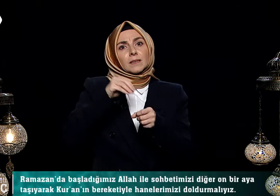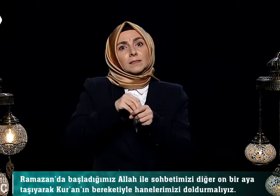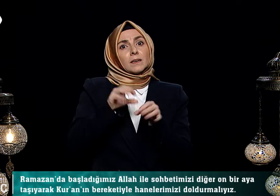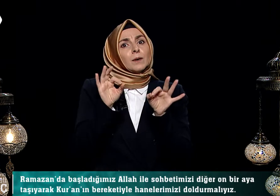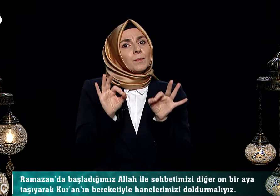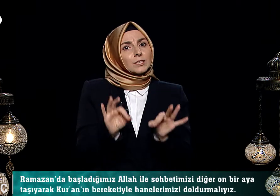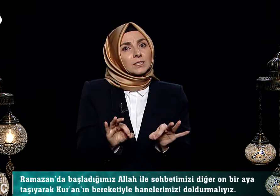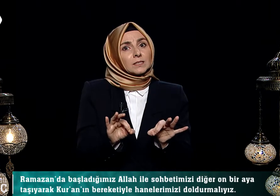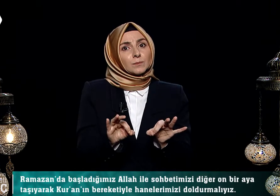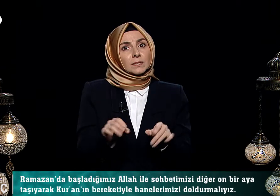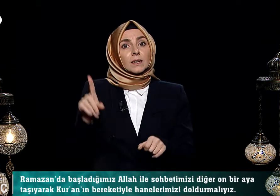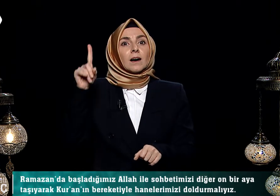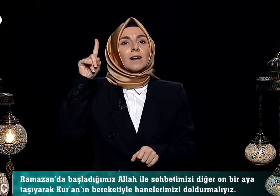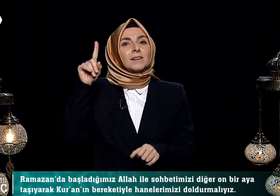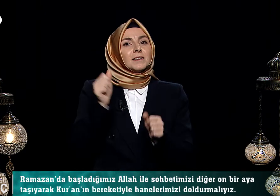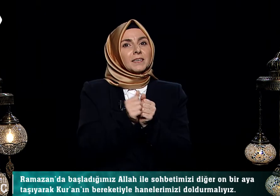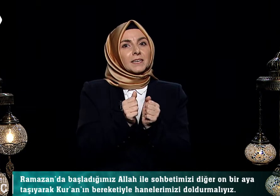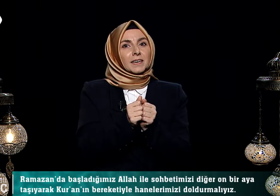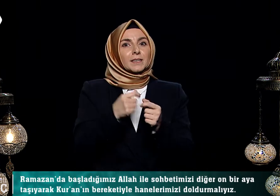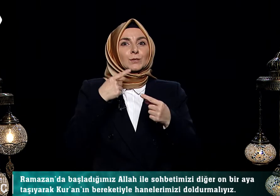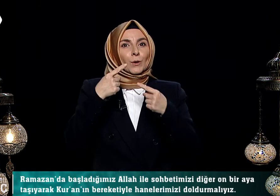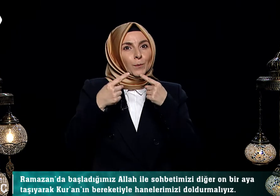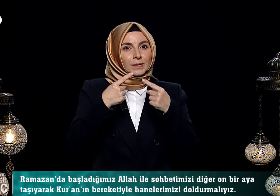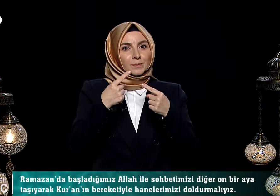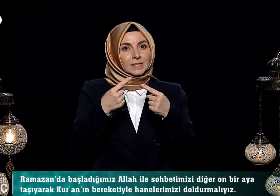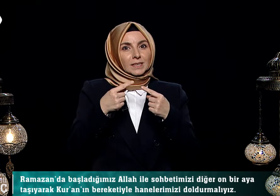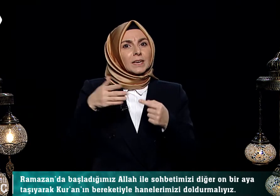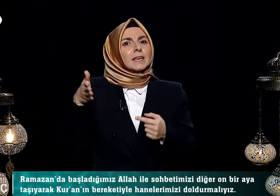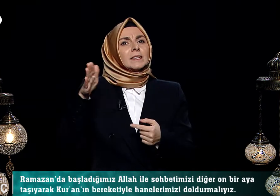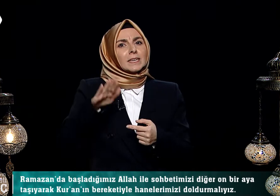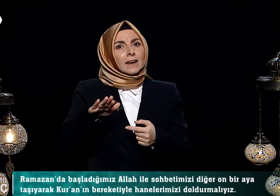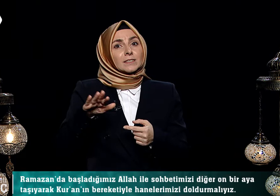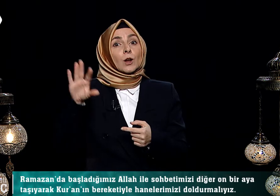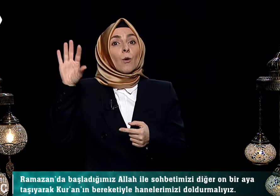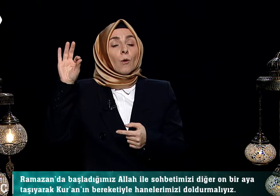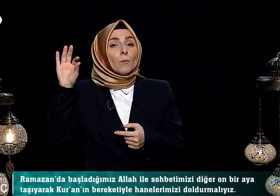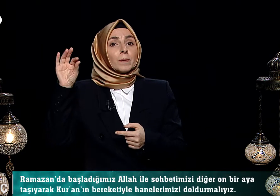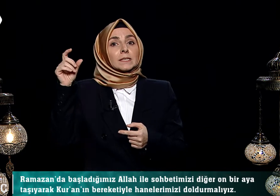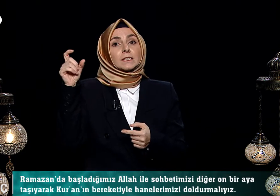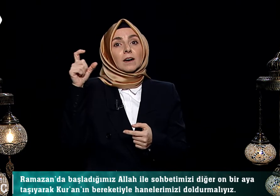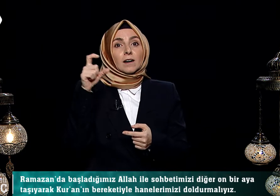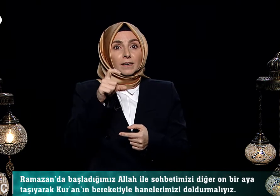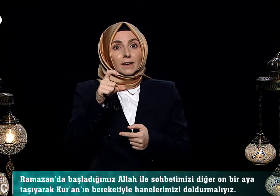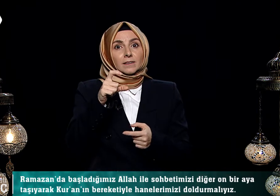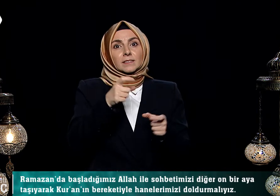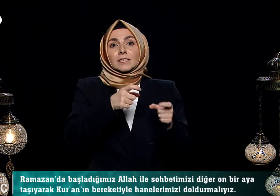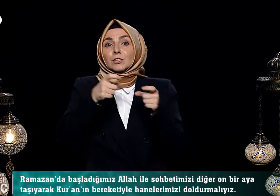Ramazan'da başladığımız Allah ile sohbetimizi diğer 11 aya